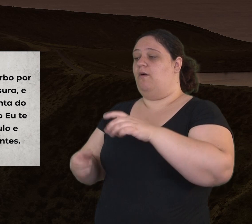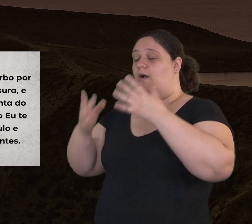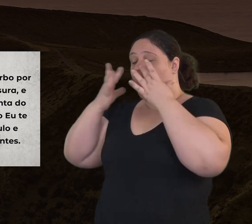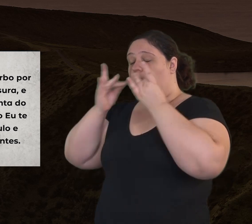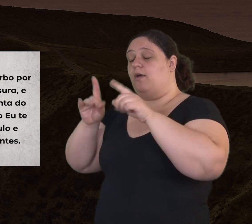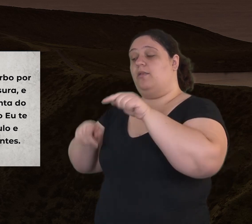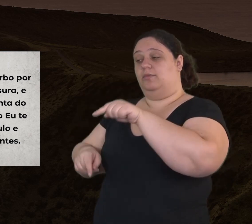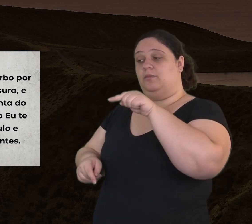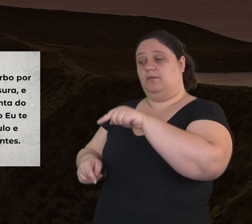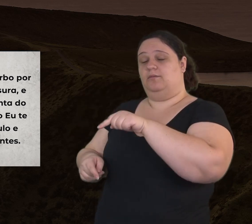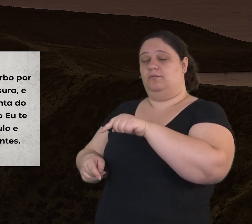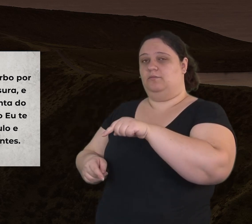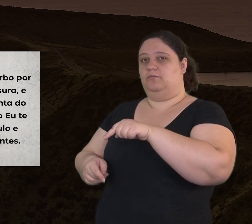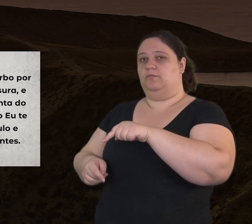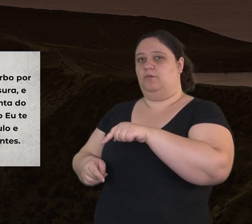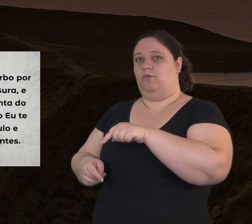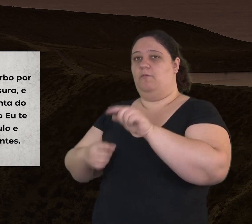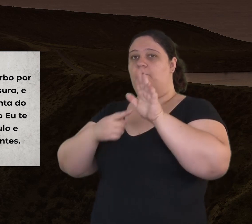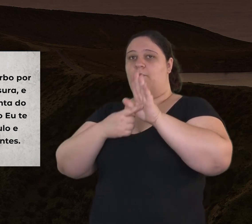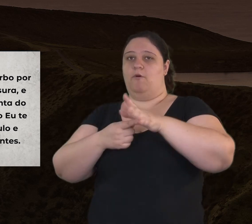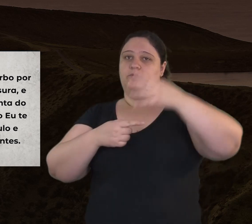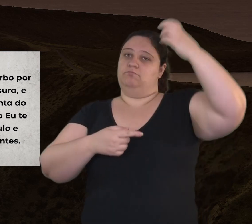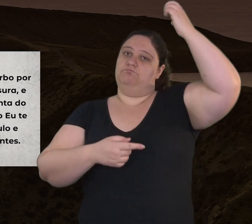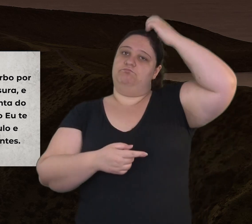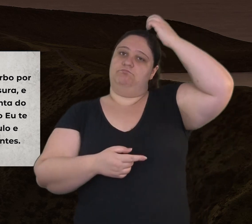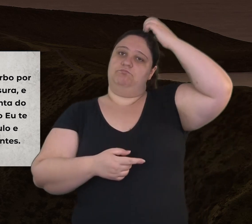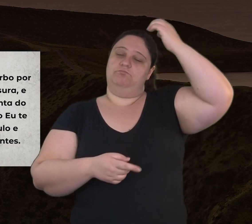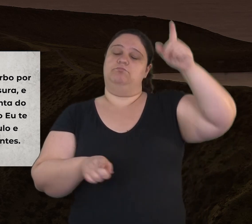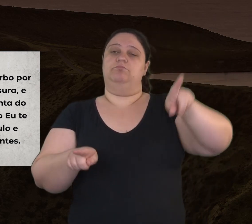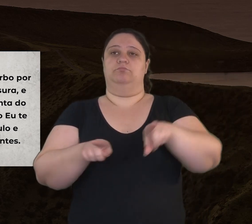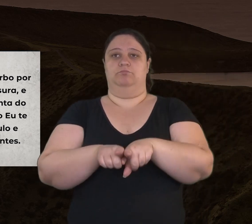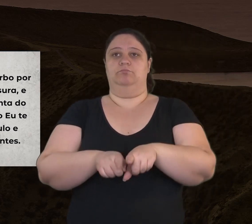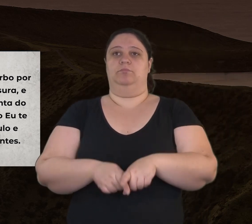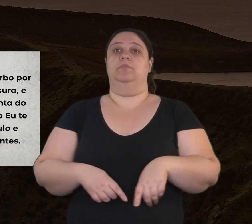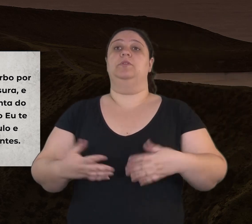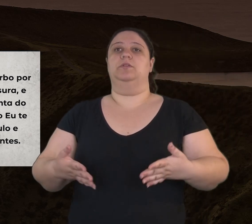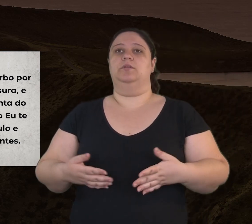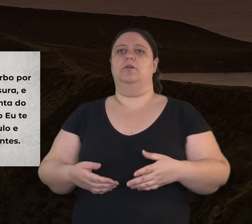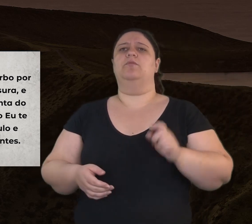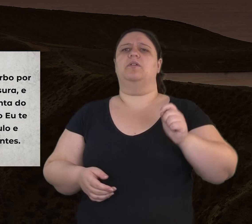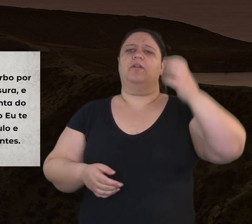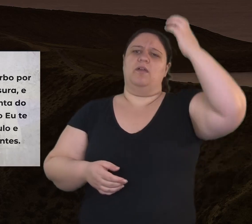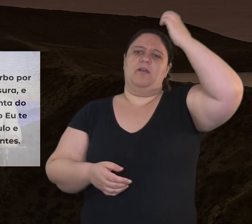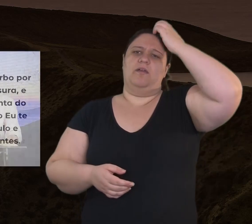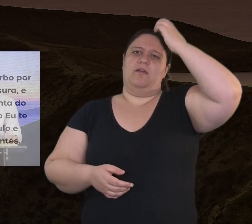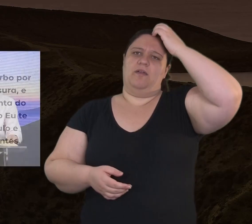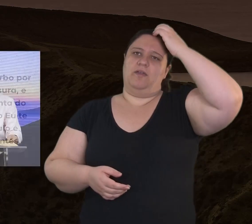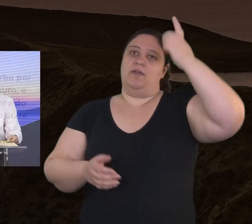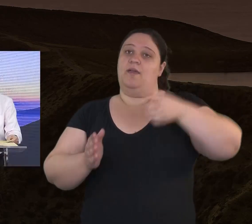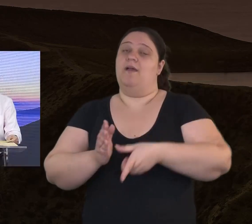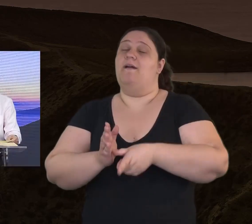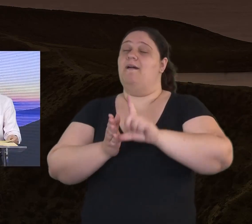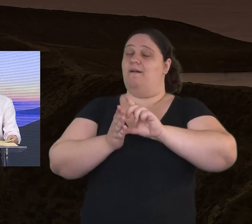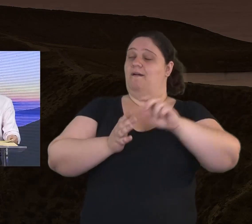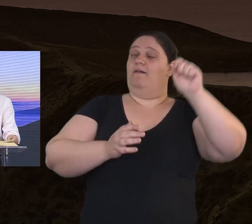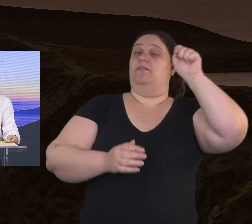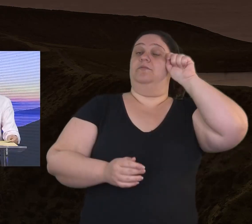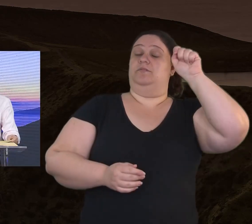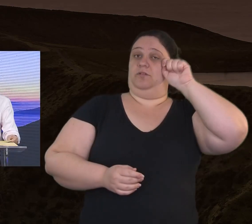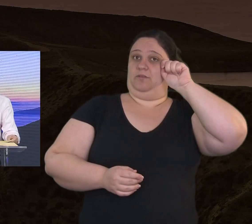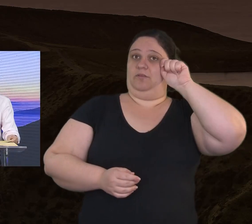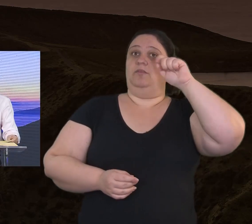reis e governantes. Esses reis e governantes são das criaturas pré-adâmicas que habitavam na